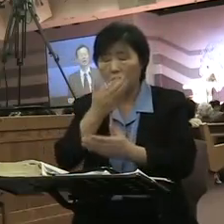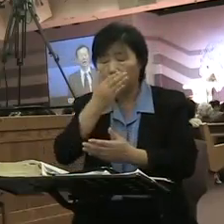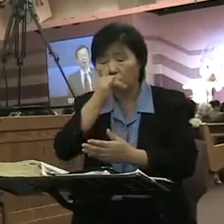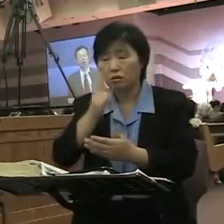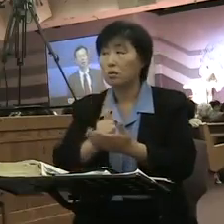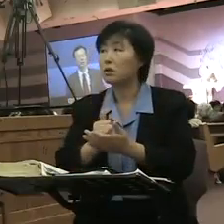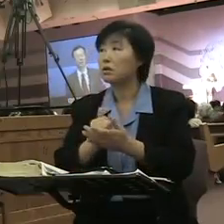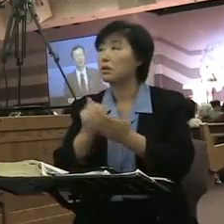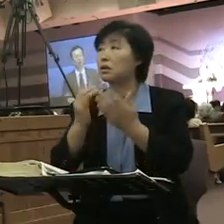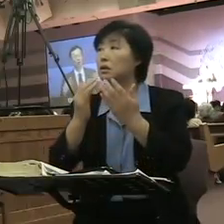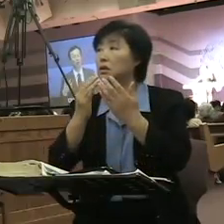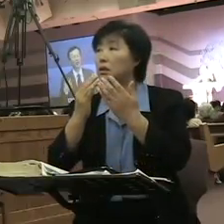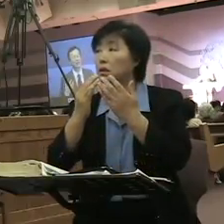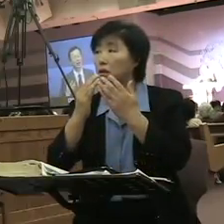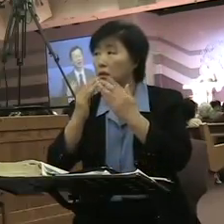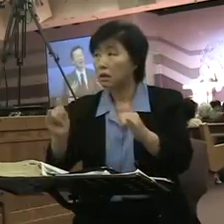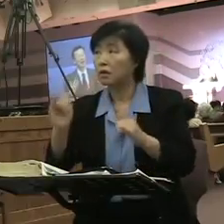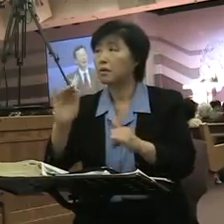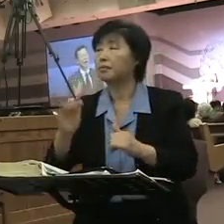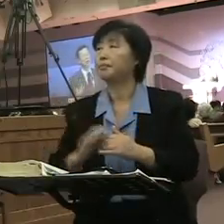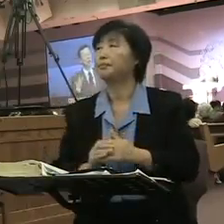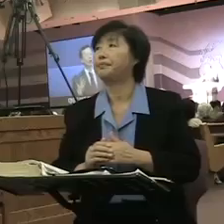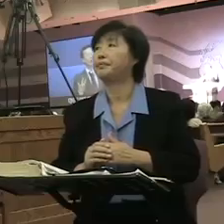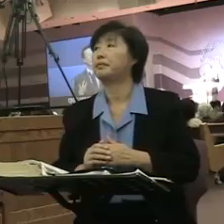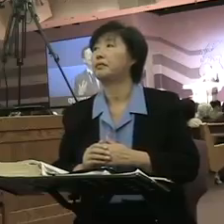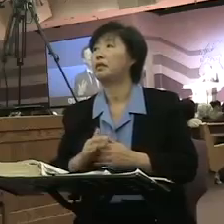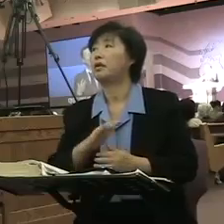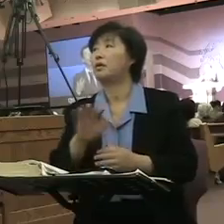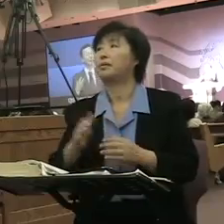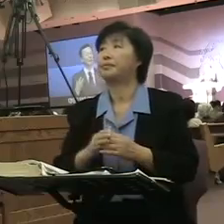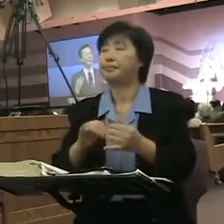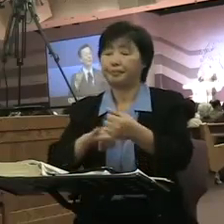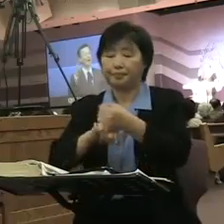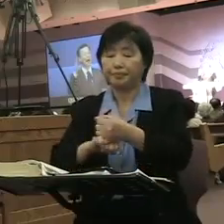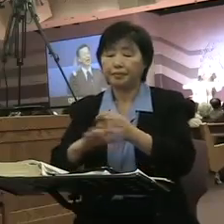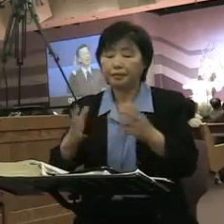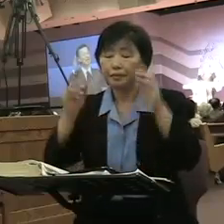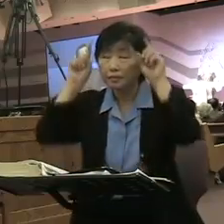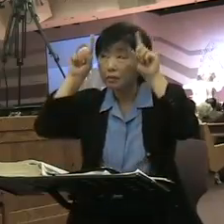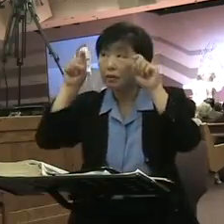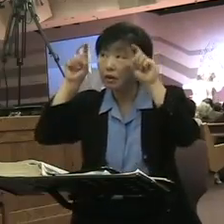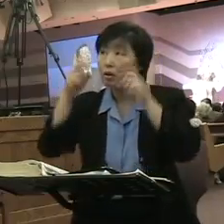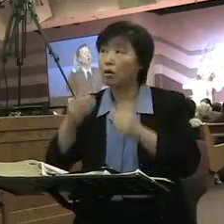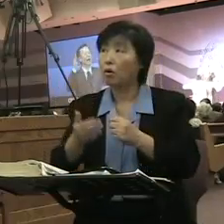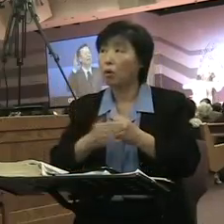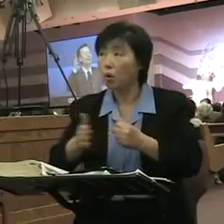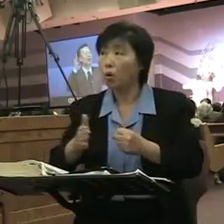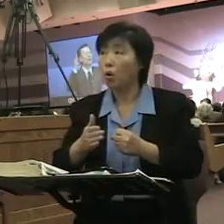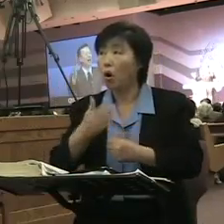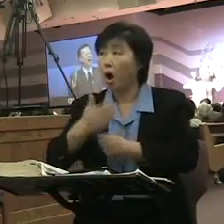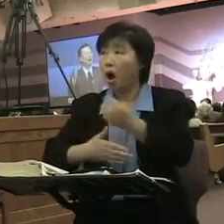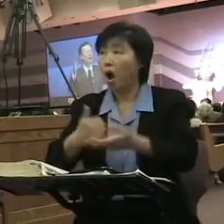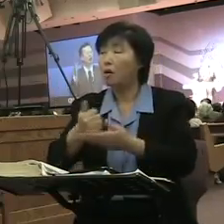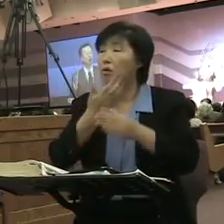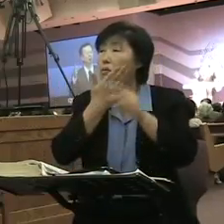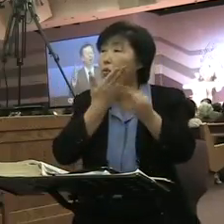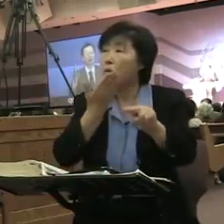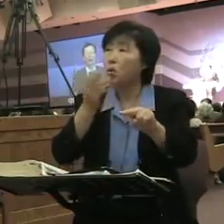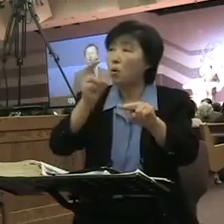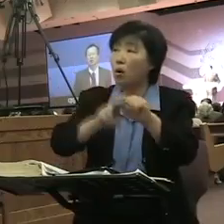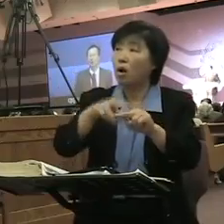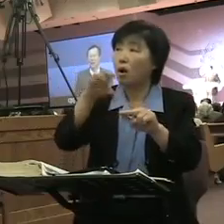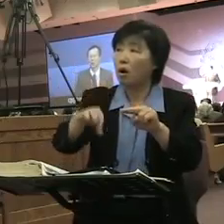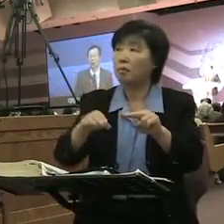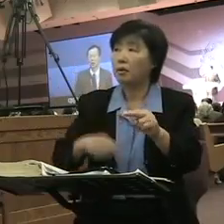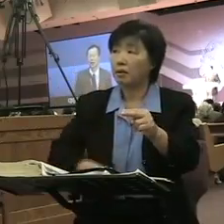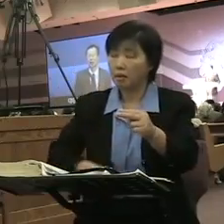것을 알려주십니다. 우리는 이제 약속의 어린 양을 받은 자들로서 하나님 보좌 앞으로 담대히 나가 중보